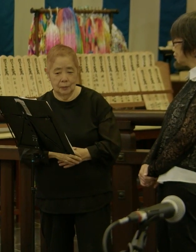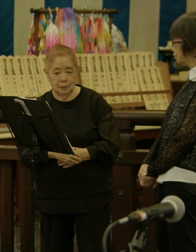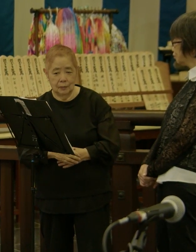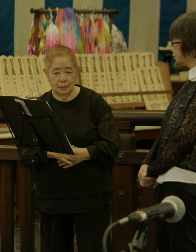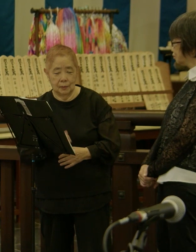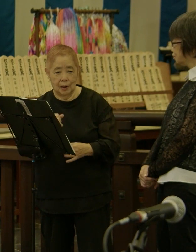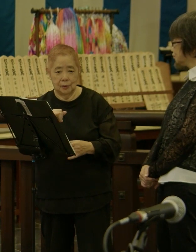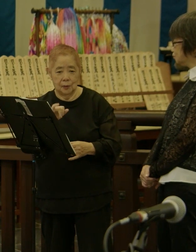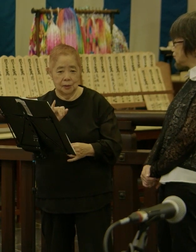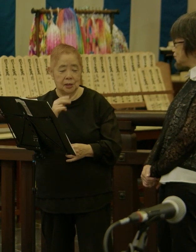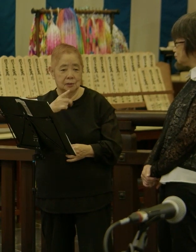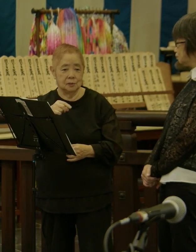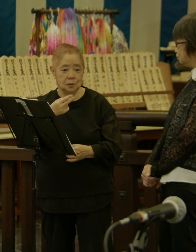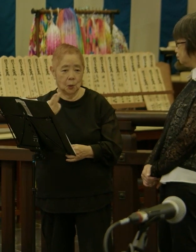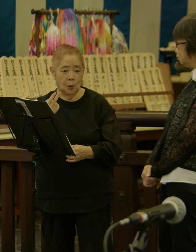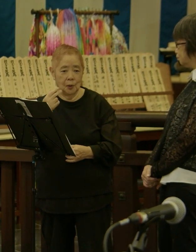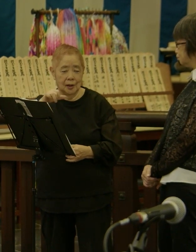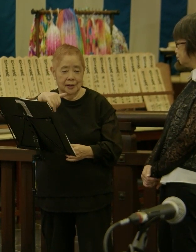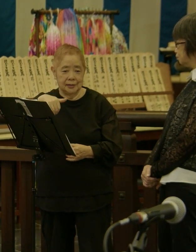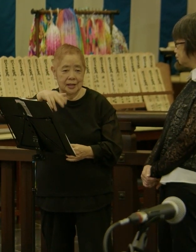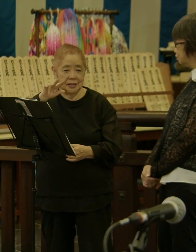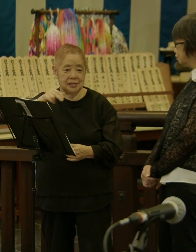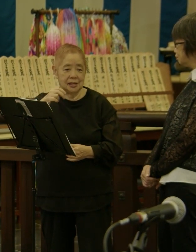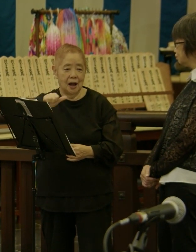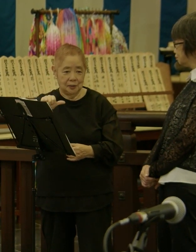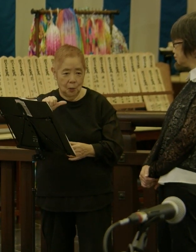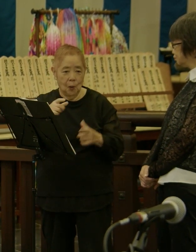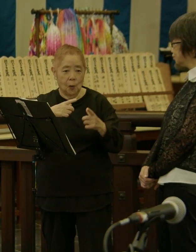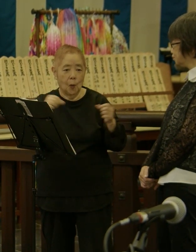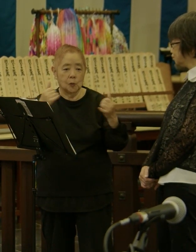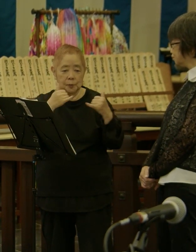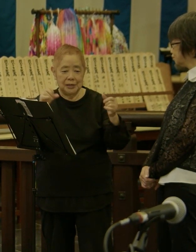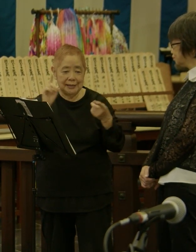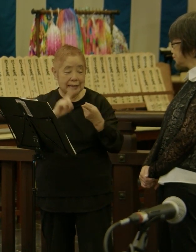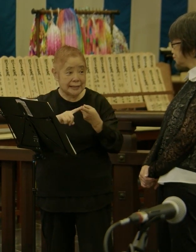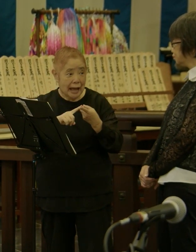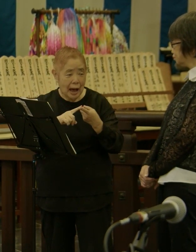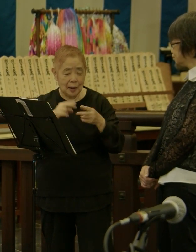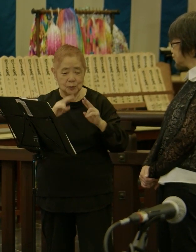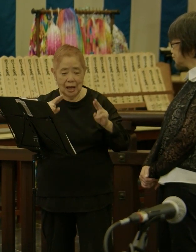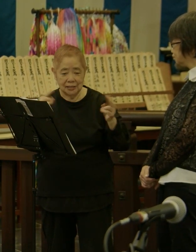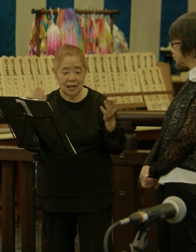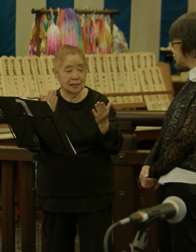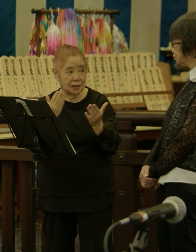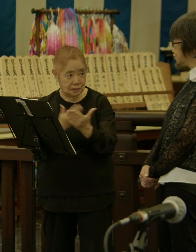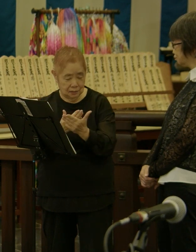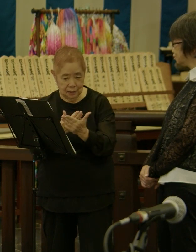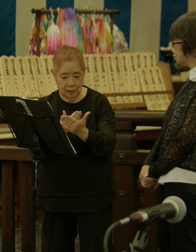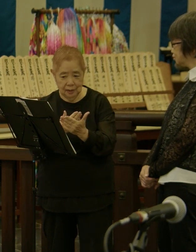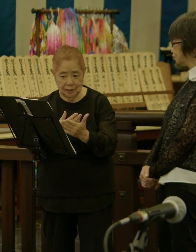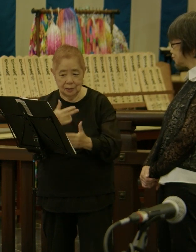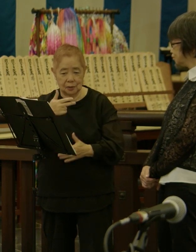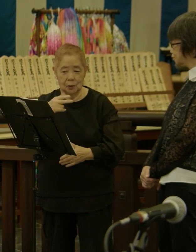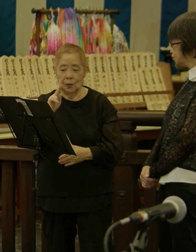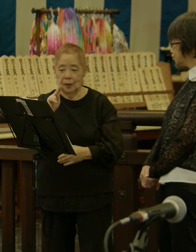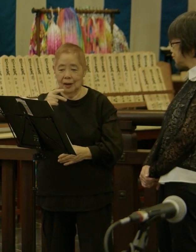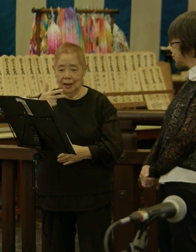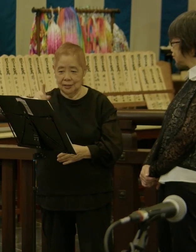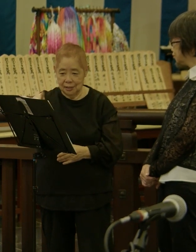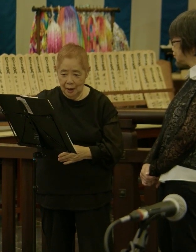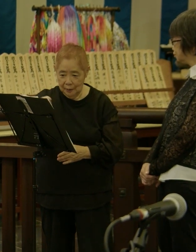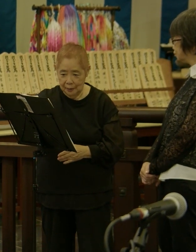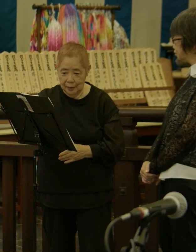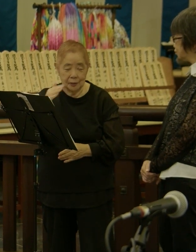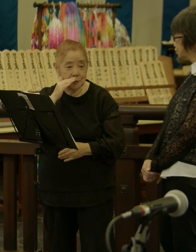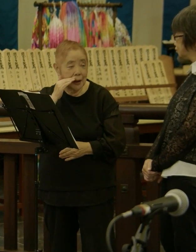ドネシアのその国民的な歌になっているというですね。でまた歌詞がとても素晴らしいです。